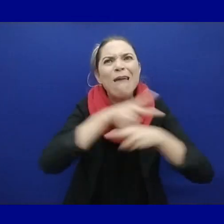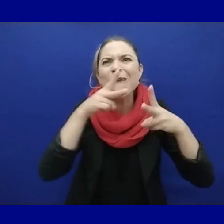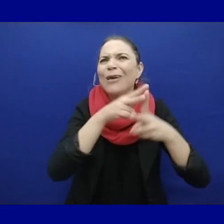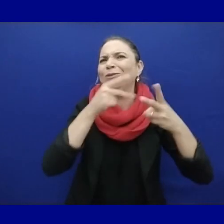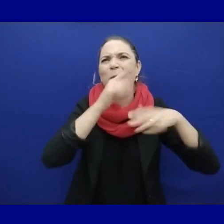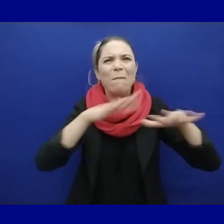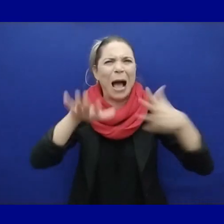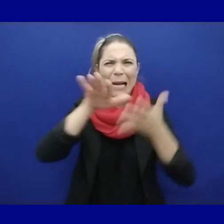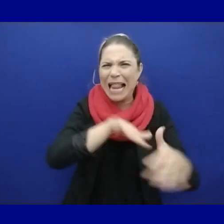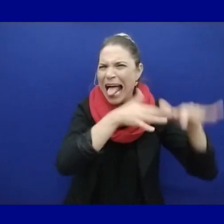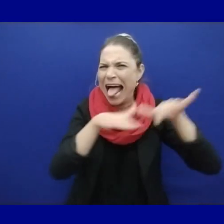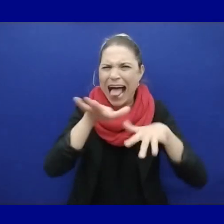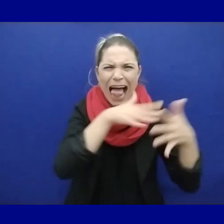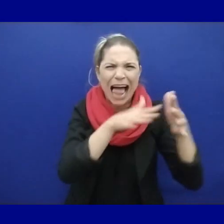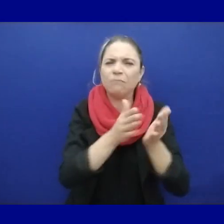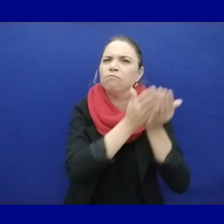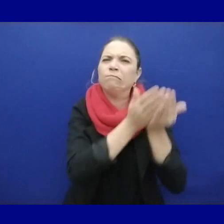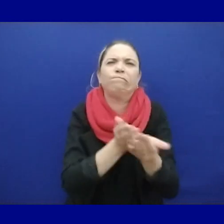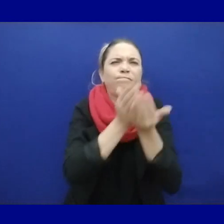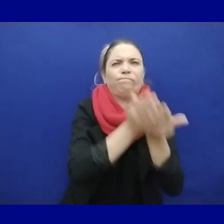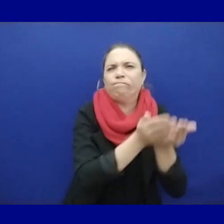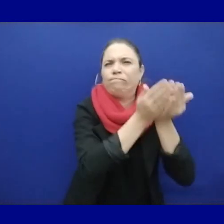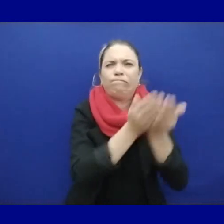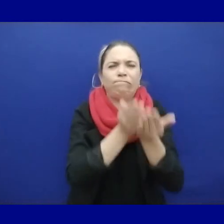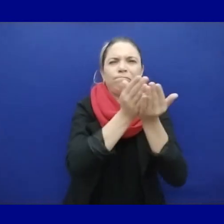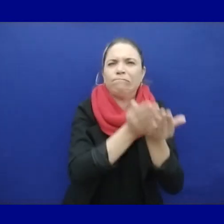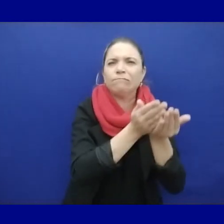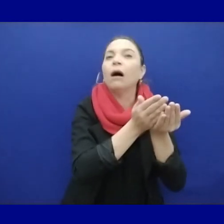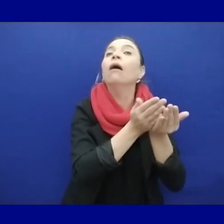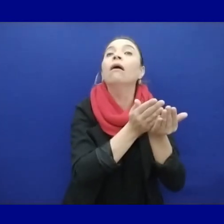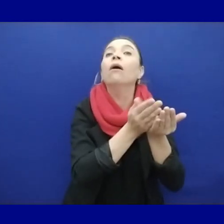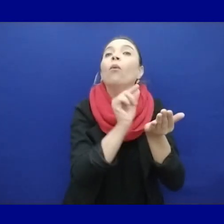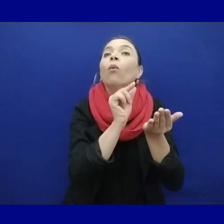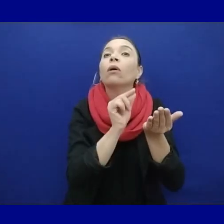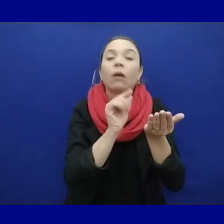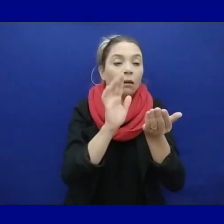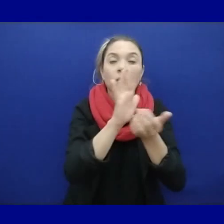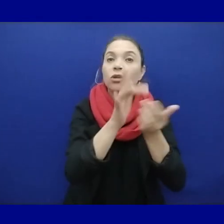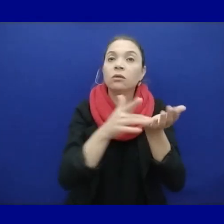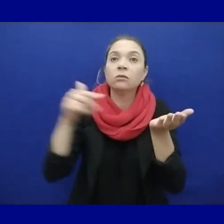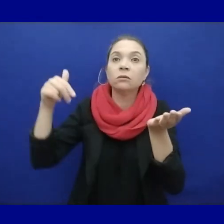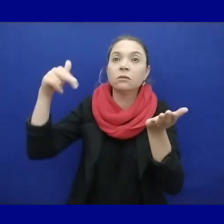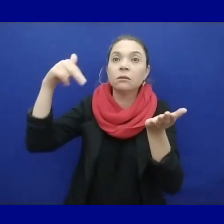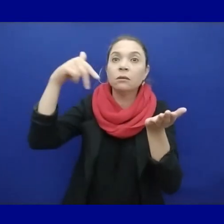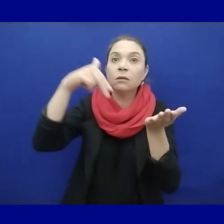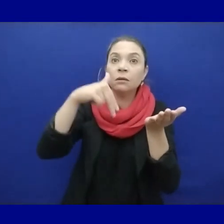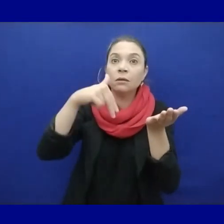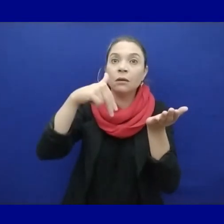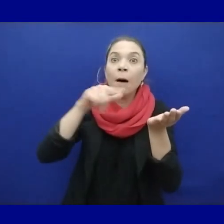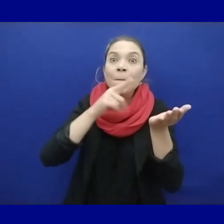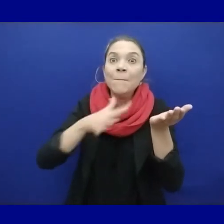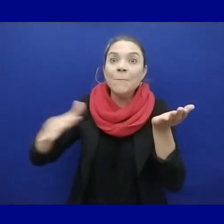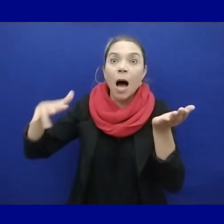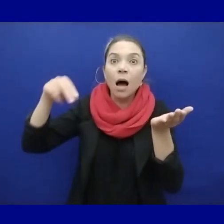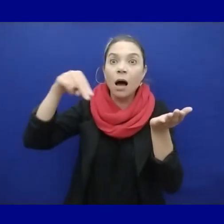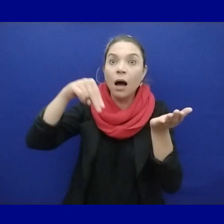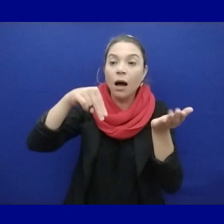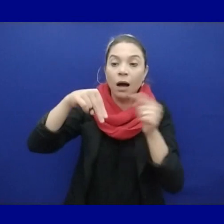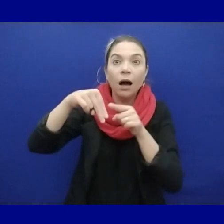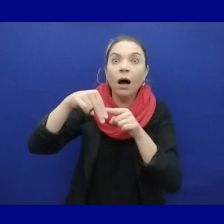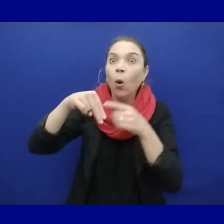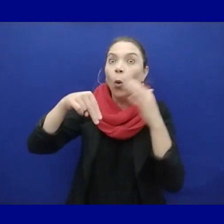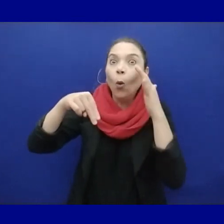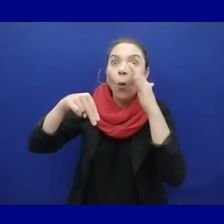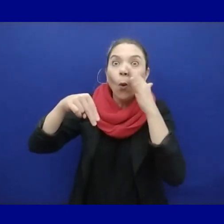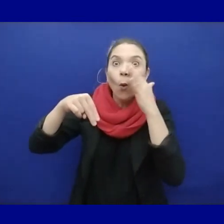reaparece aos seus apóstolos de um jeito miraculoso, inédito, divino. Aqui, meus irmãos, vemos mais uma